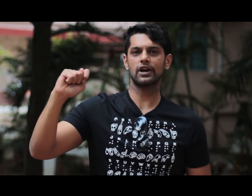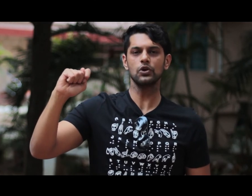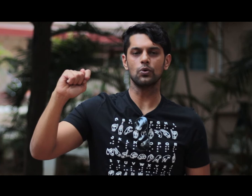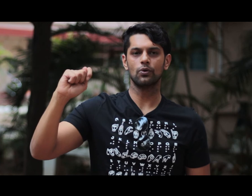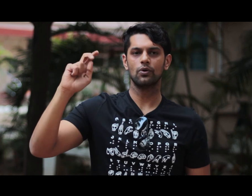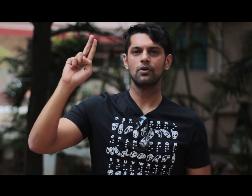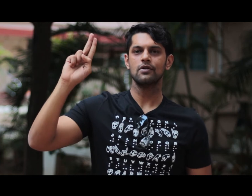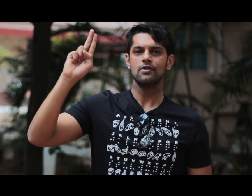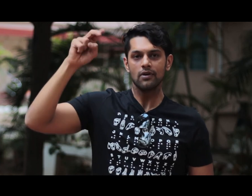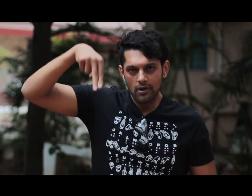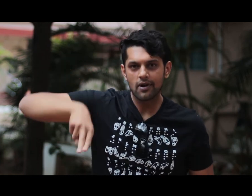ಯು